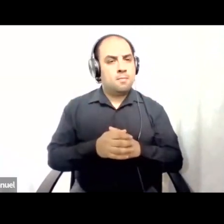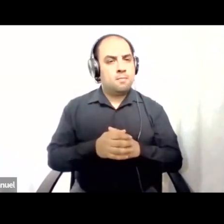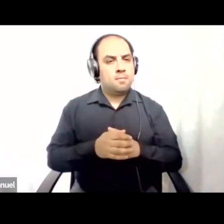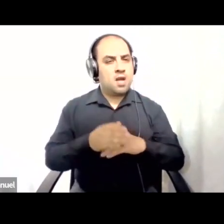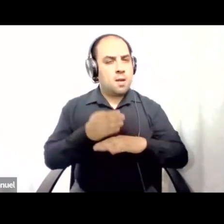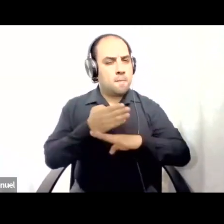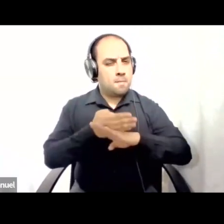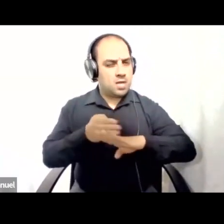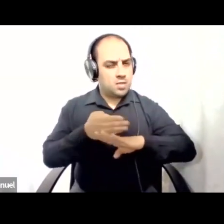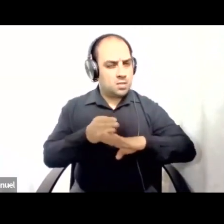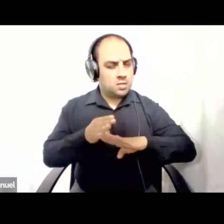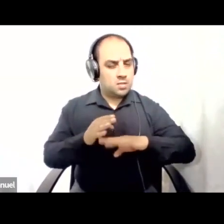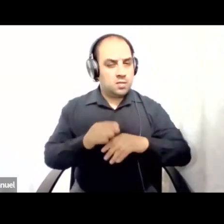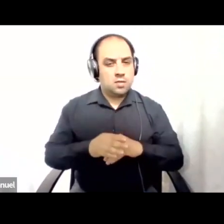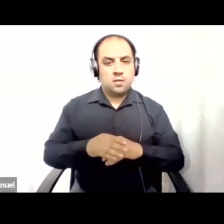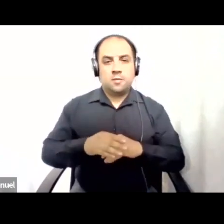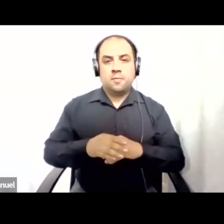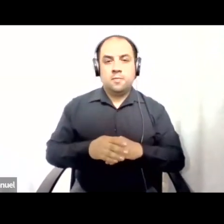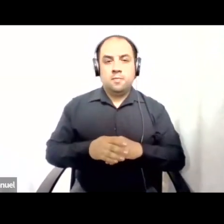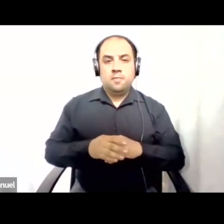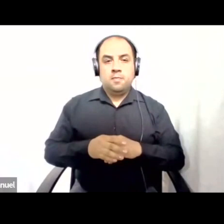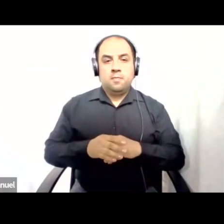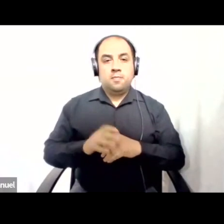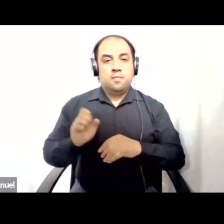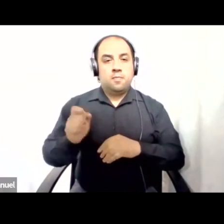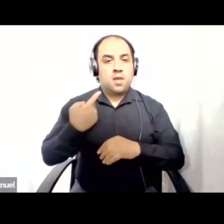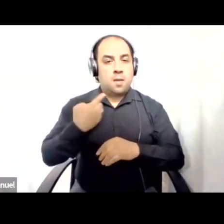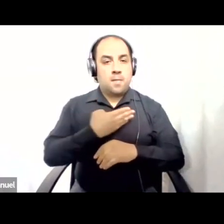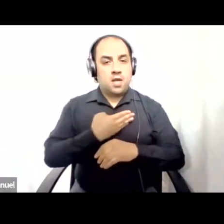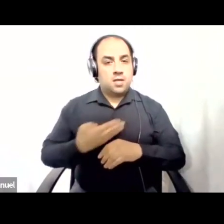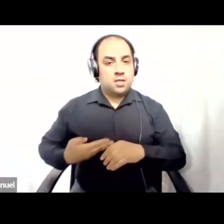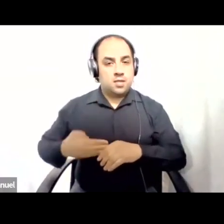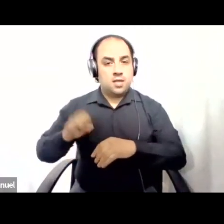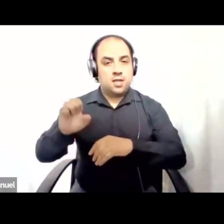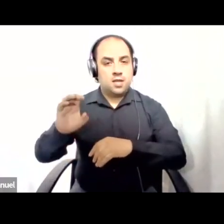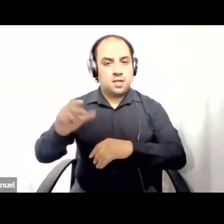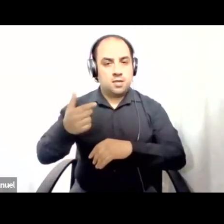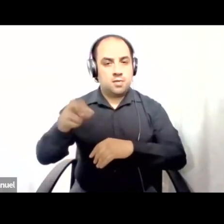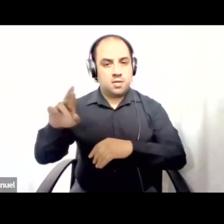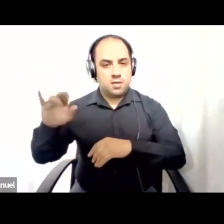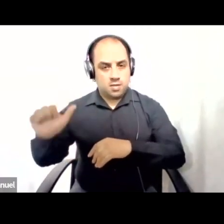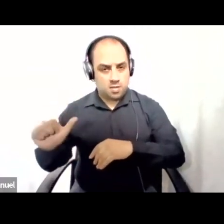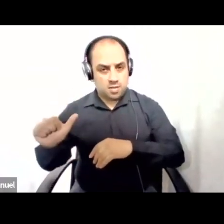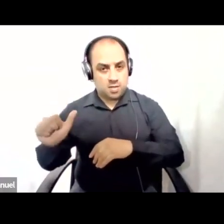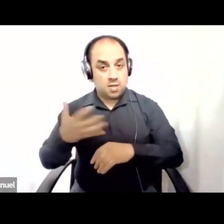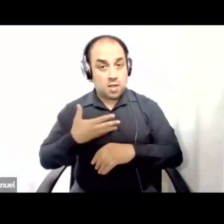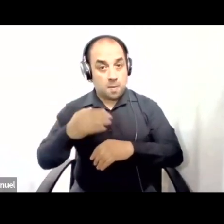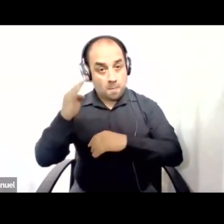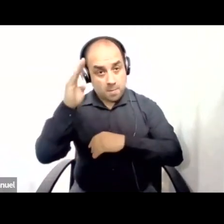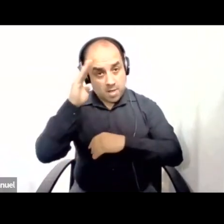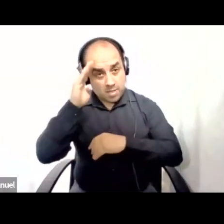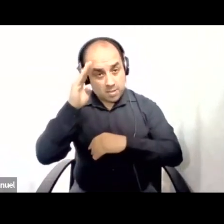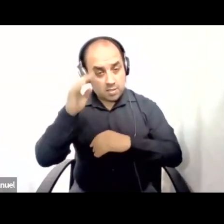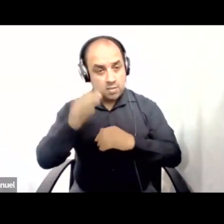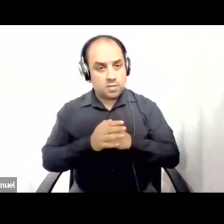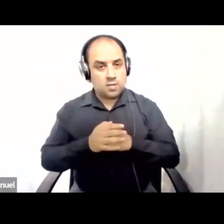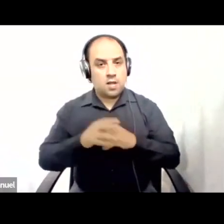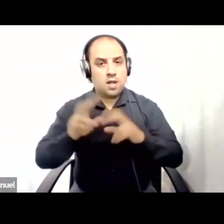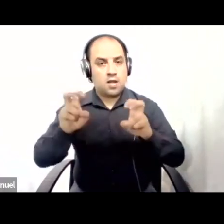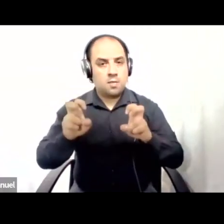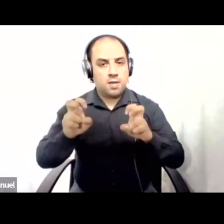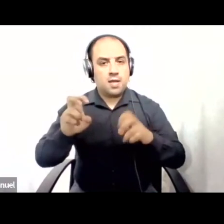Bolívar Echeverría retoma el pensamiento de Weber, en particular en lo que menciona en la ética